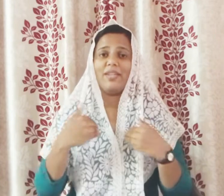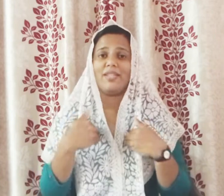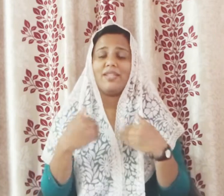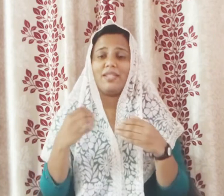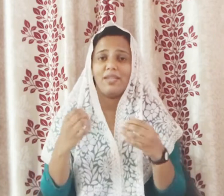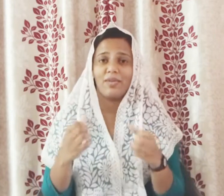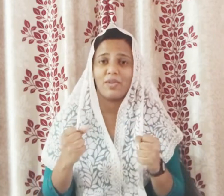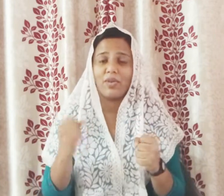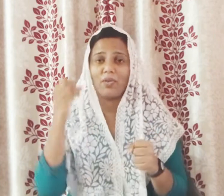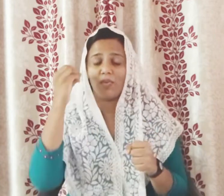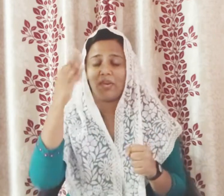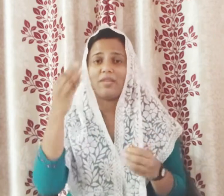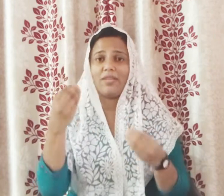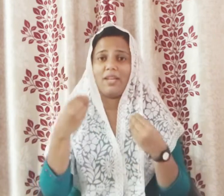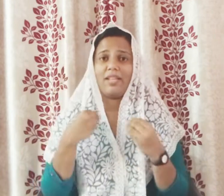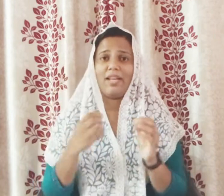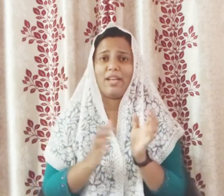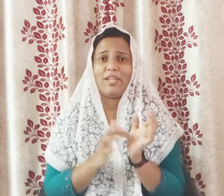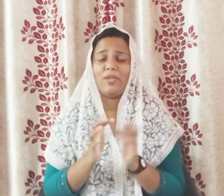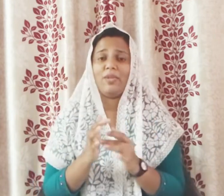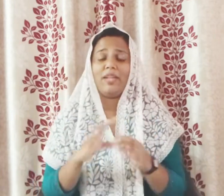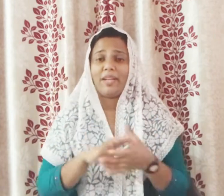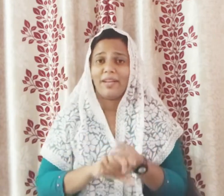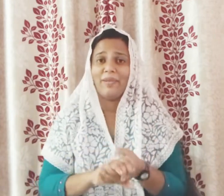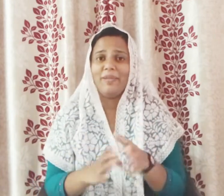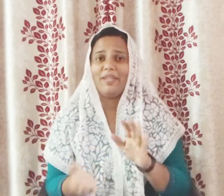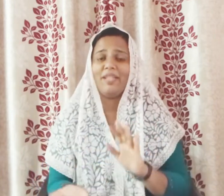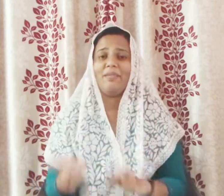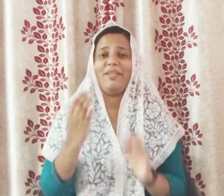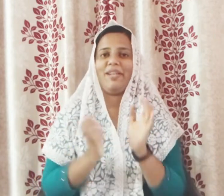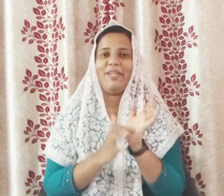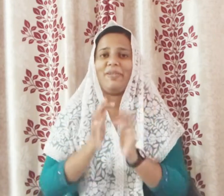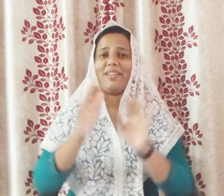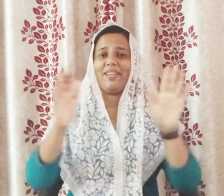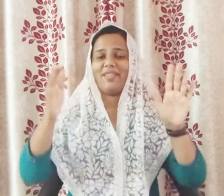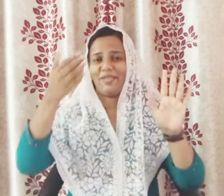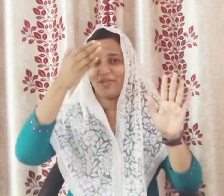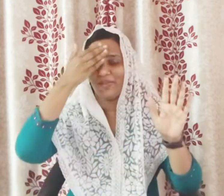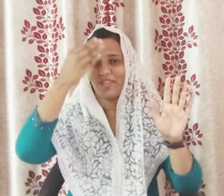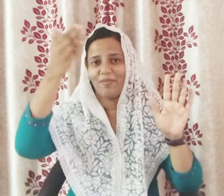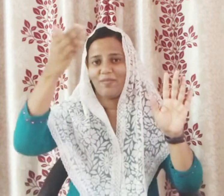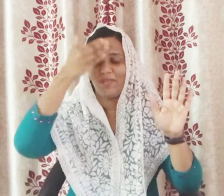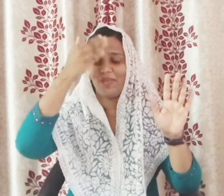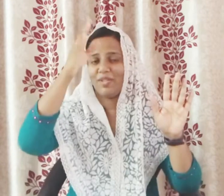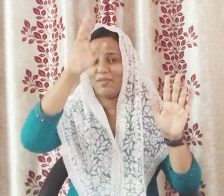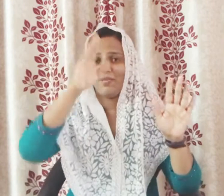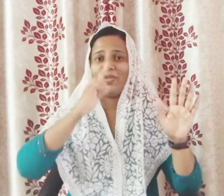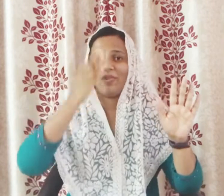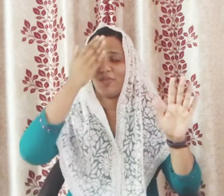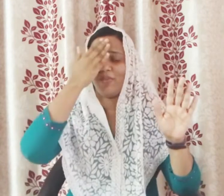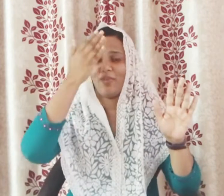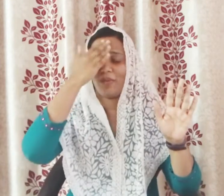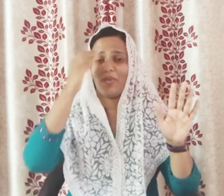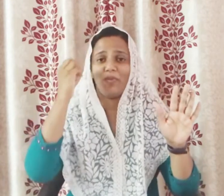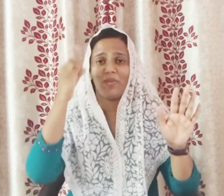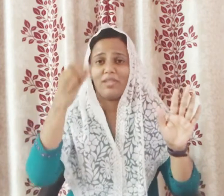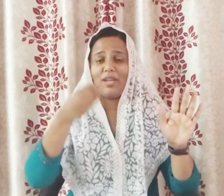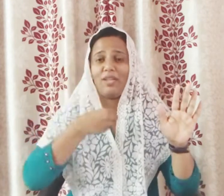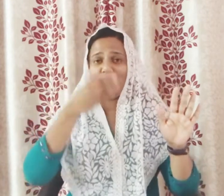ആരോഗ്യത്തോടെ, സൗഖ്യത്തോടെ നമ്മളെ ഉണർത്തിയ, കൈപിടിച്ചെഴുന്നേൽപ്പിച്ച കർത്താവിന് കരങ്ങളെ ഉയർത്തി സ്തോത്രം പറ. സ്തോത്രം പിതാവേ, അങ്ങ് ഞങ്ങളെ ഉണർത്തിയതിനായിട്ട്